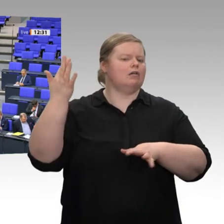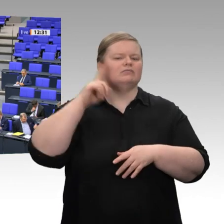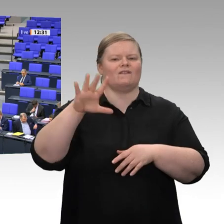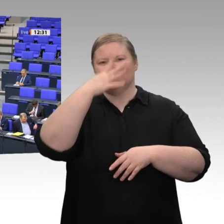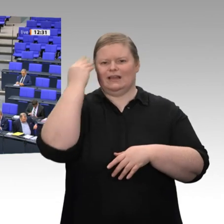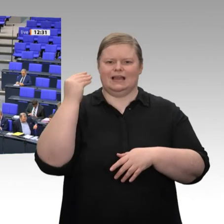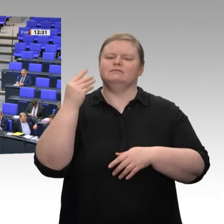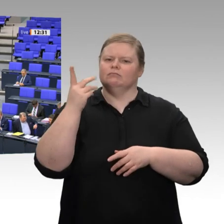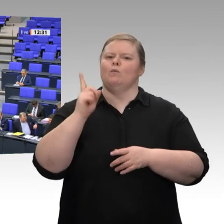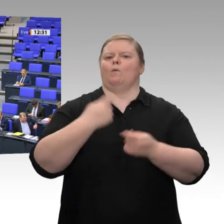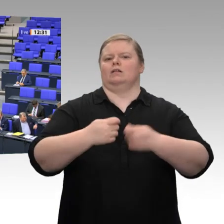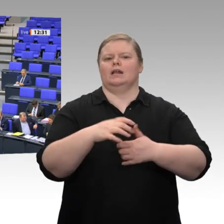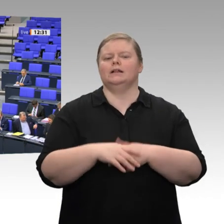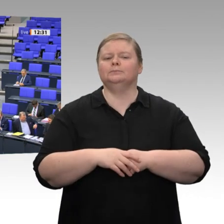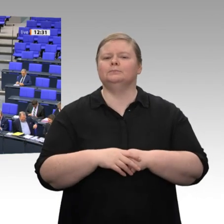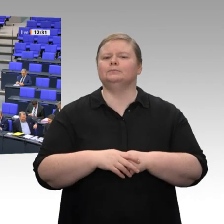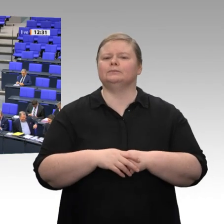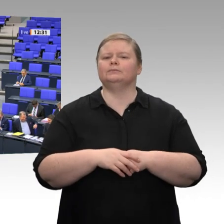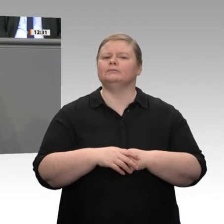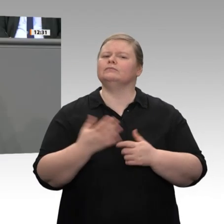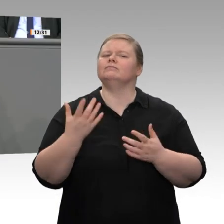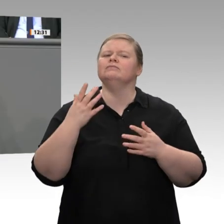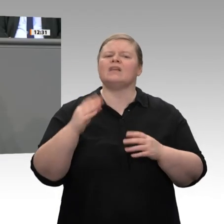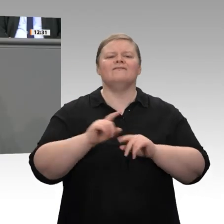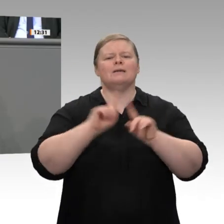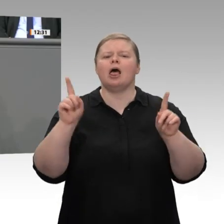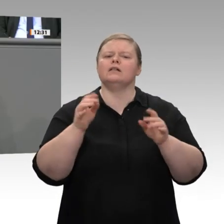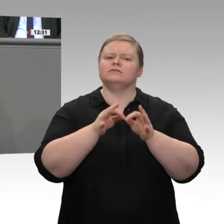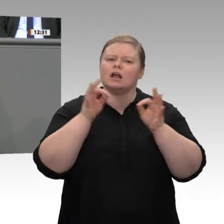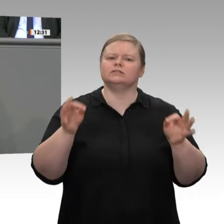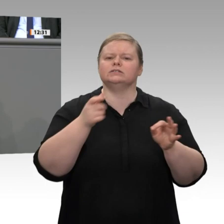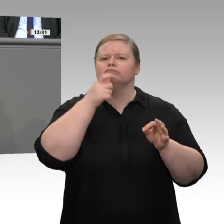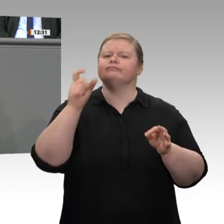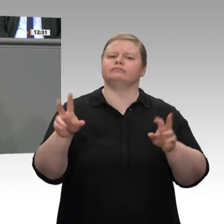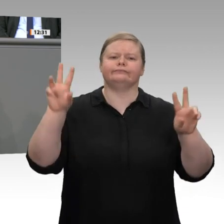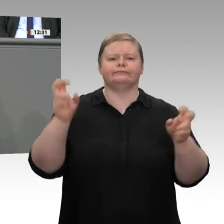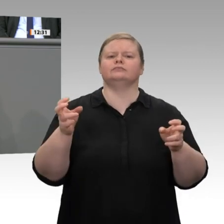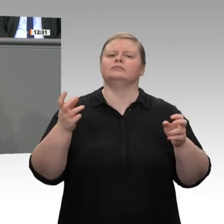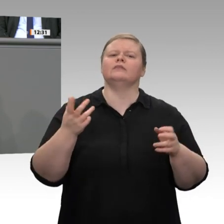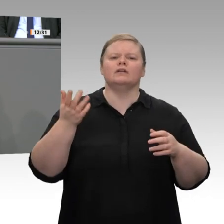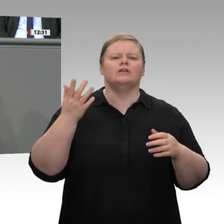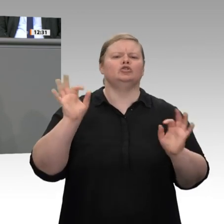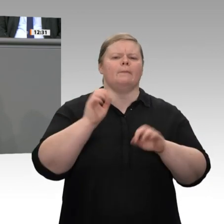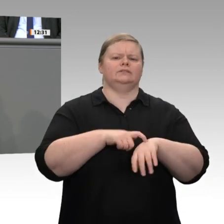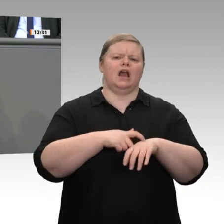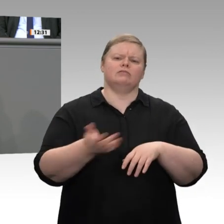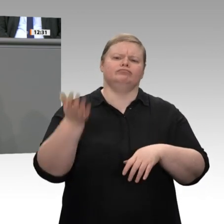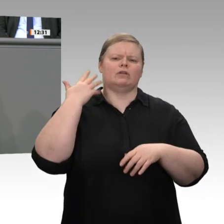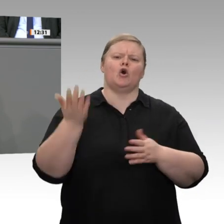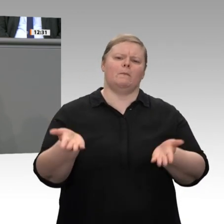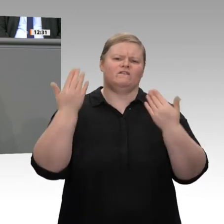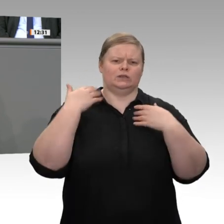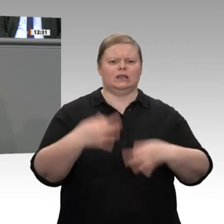Es darf niemals zu einem Satz kommen wie: diese schlimme Zeit ist nun überwunden, wir können einen Schlussstrich ziehen.